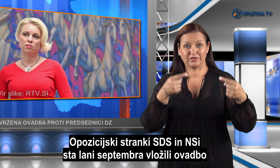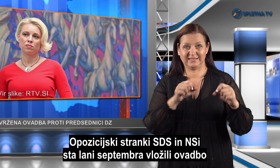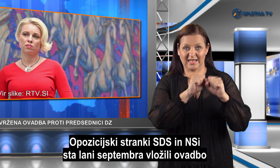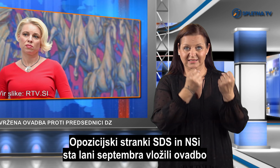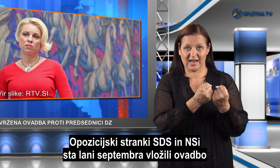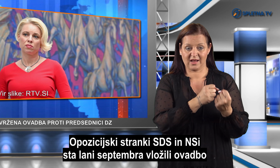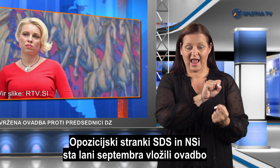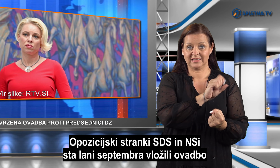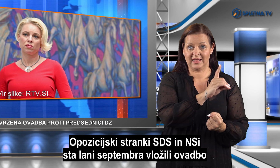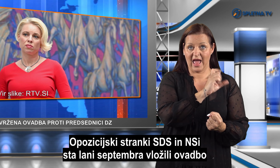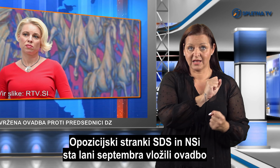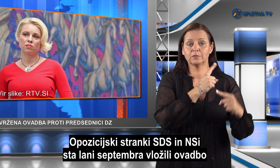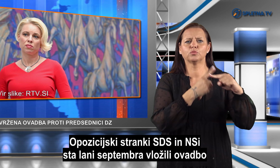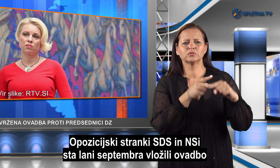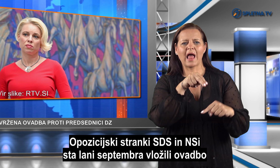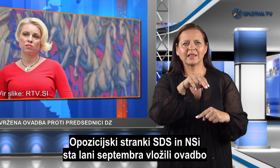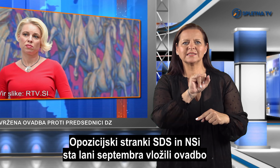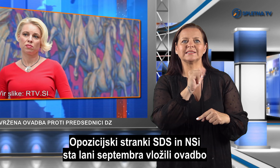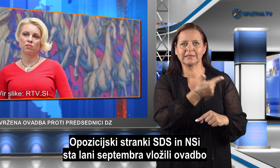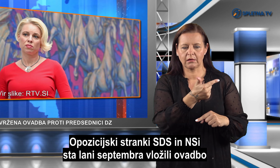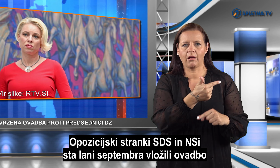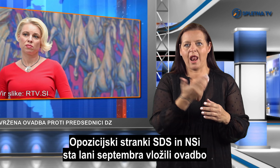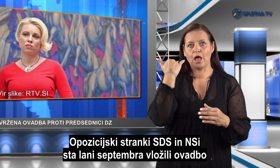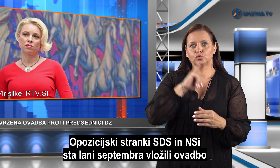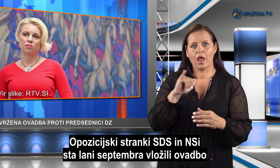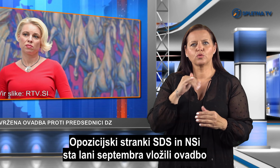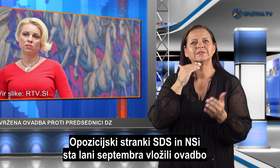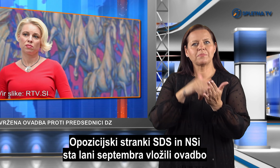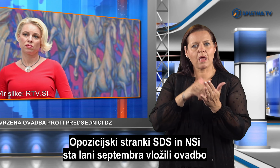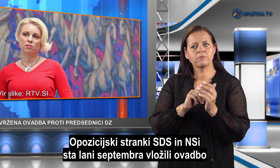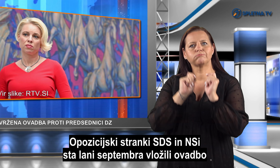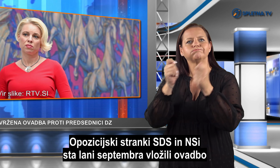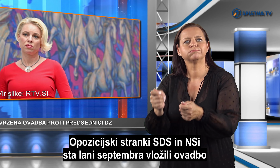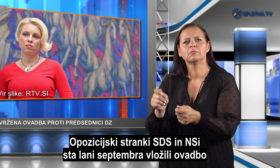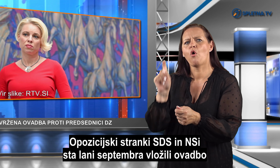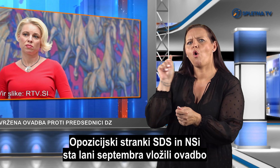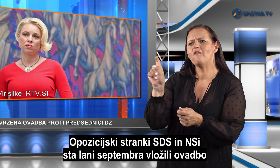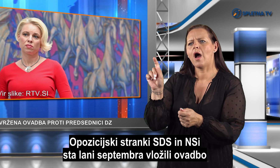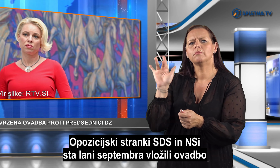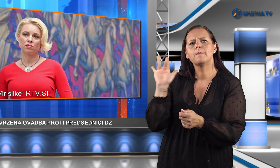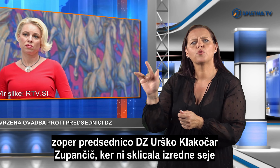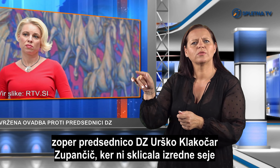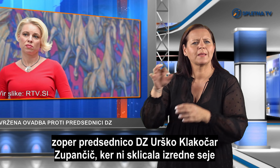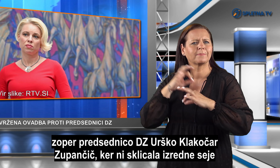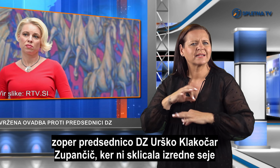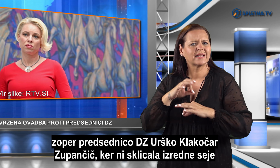Opozicijski stranki SDS in NSI sta lani septembra vložili ovadbo zoper predsednico Državnega